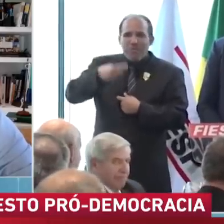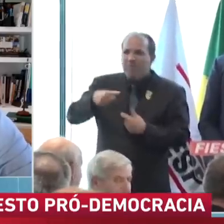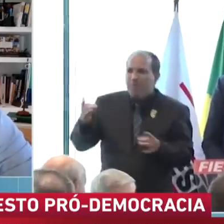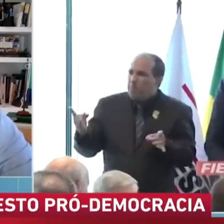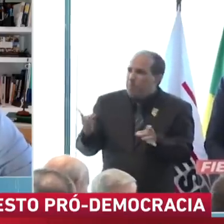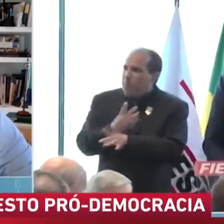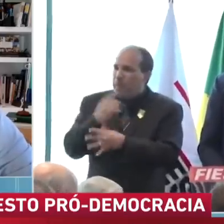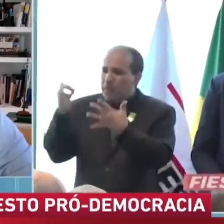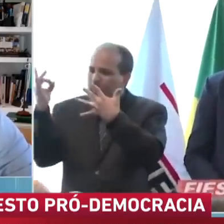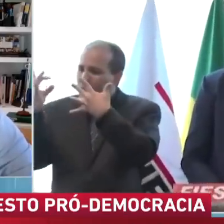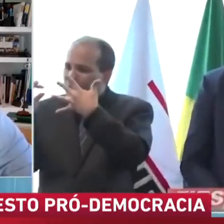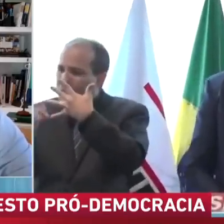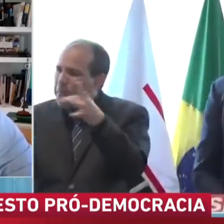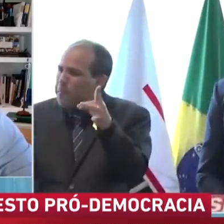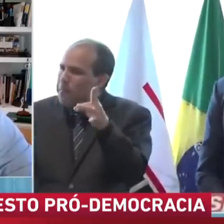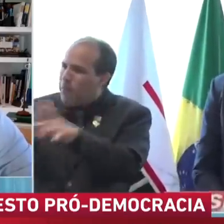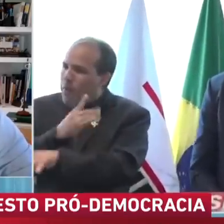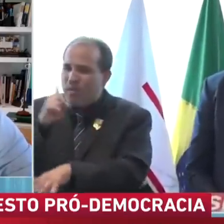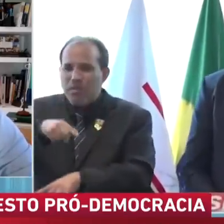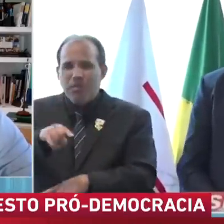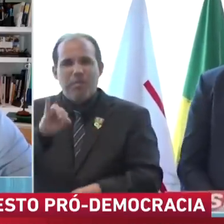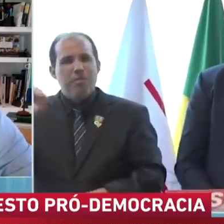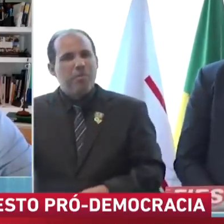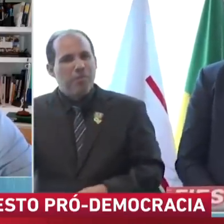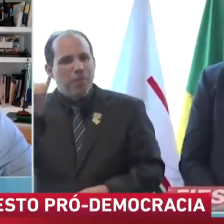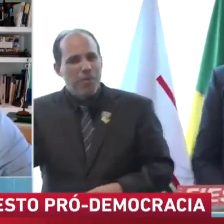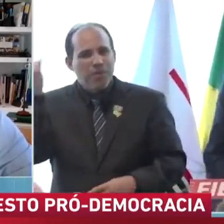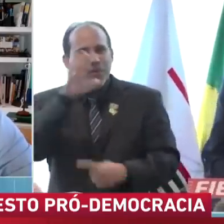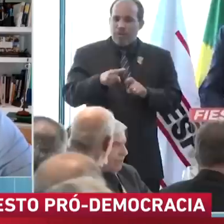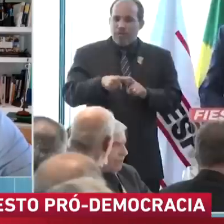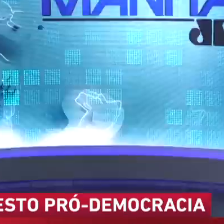é defesa das instituições? Por que se calam as pessoas diante disso?